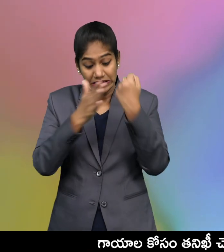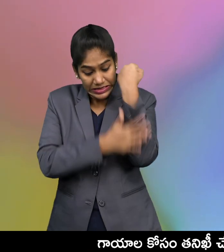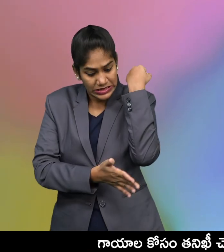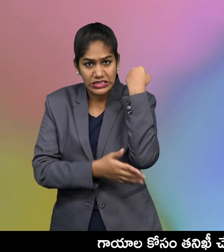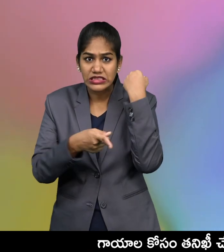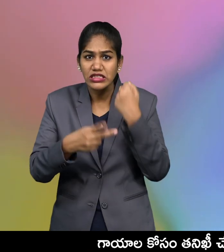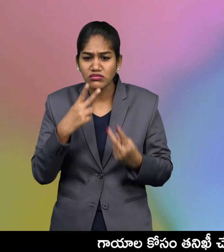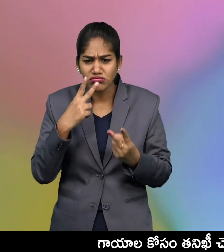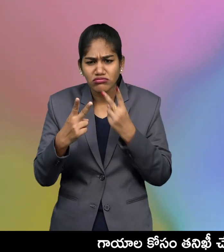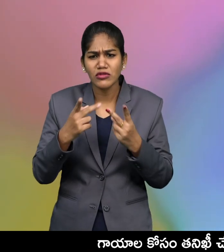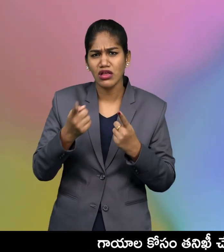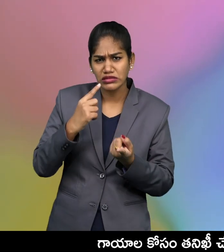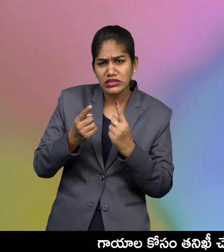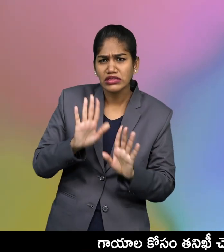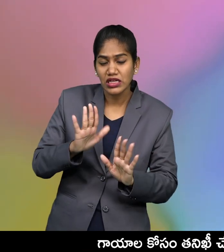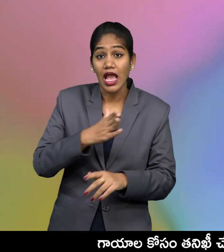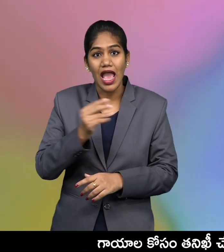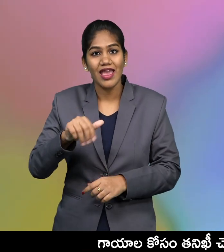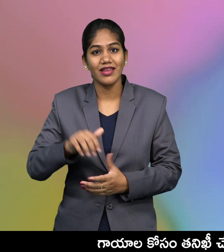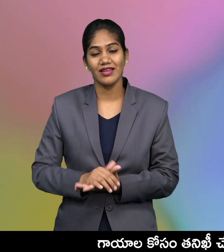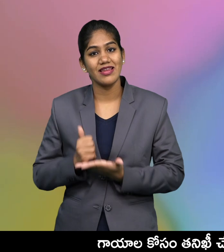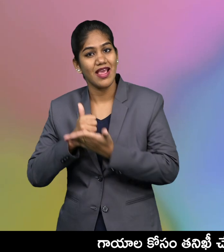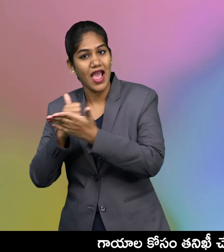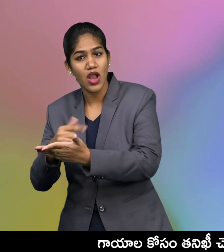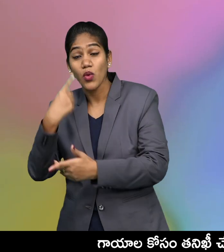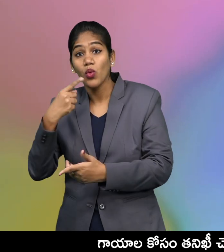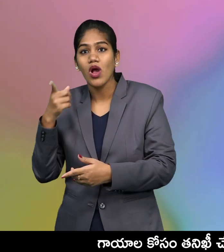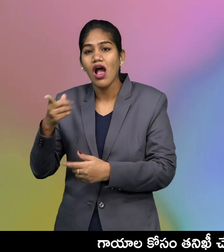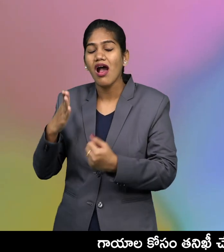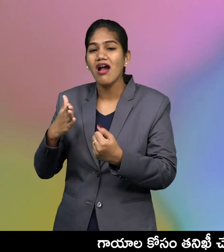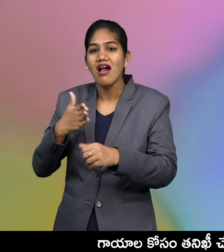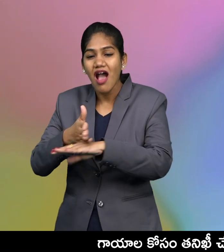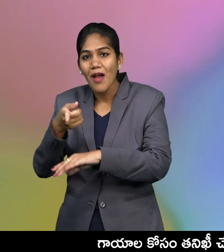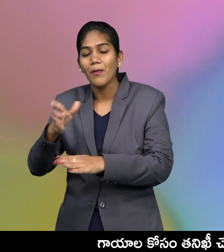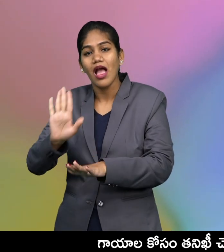గాయాల కోసం తనిఖీ చేయండి మరియు గాయపడిన వారికి సహాయం చేయండి.